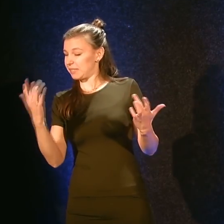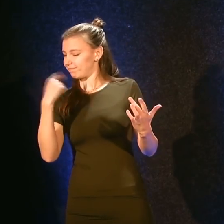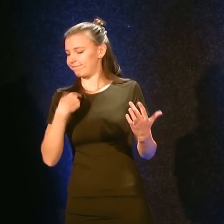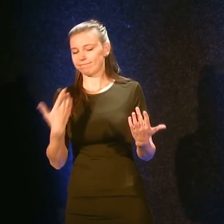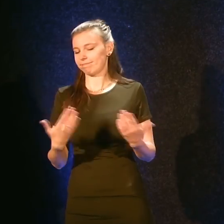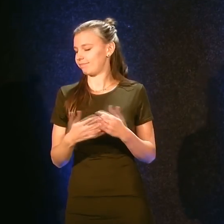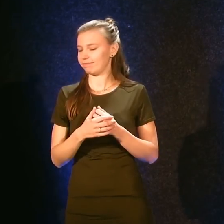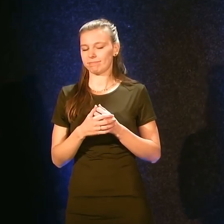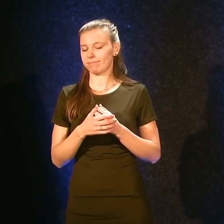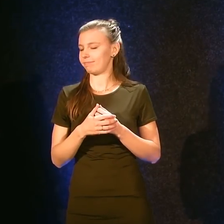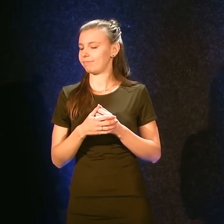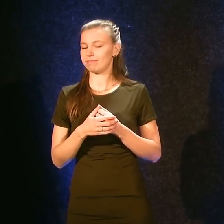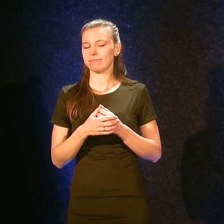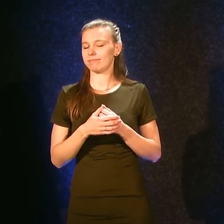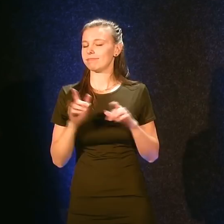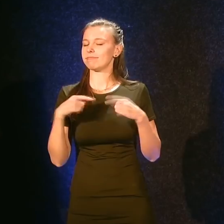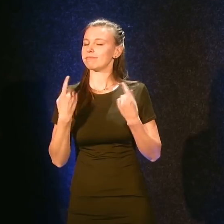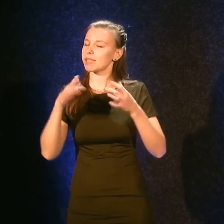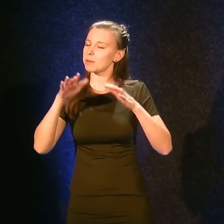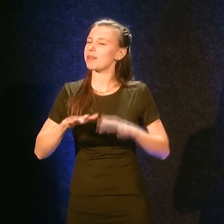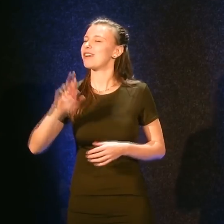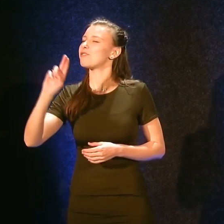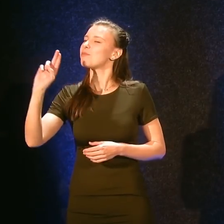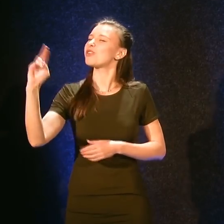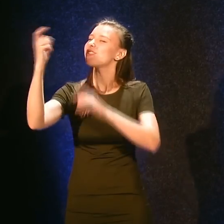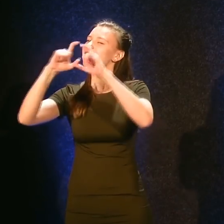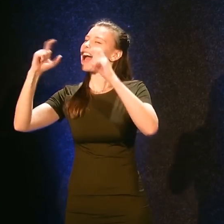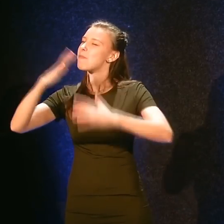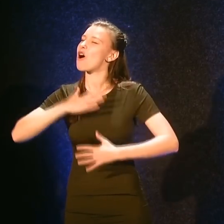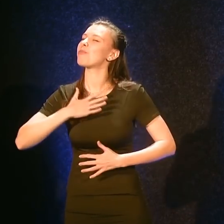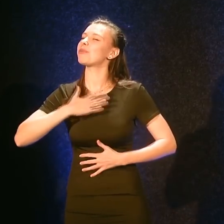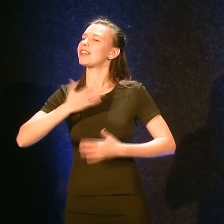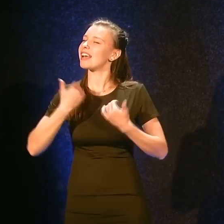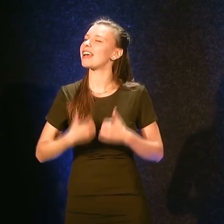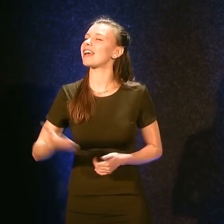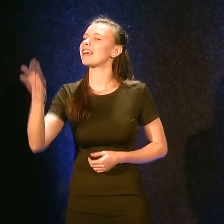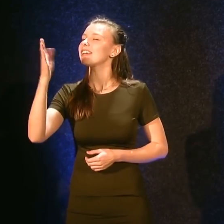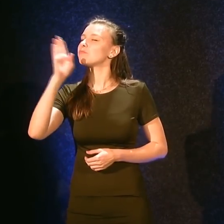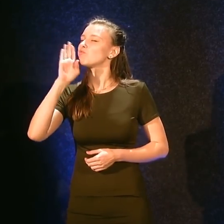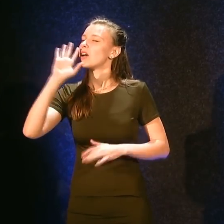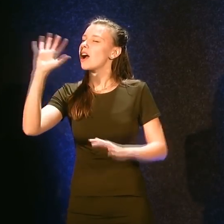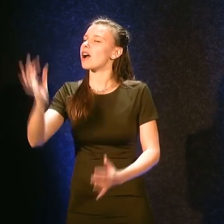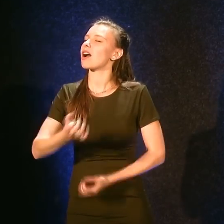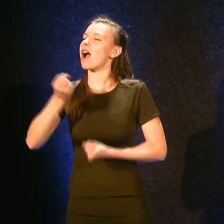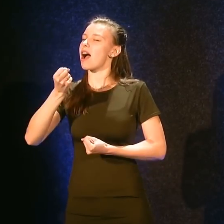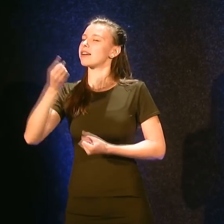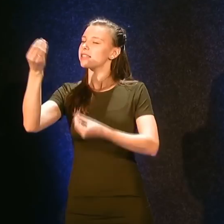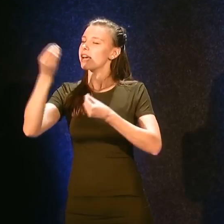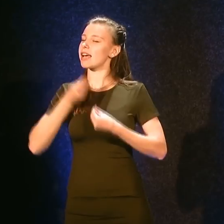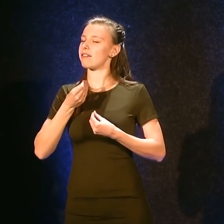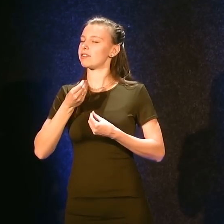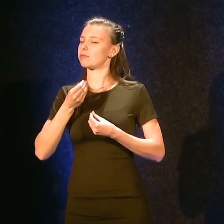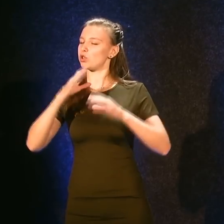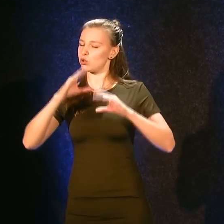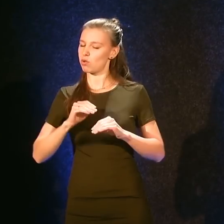niet. We blijven hopen op uw naam, Heer. Geef ons de kracht alstublieft om te blijven doen wat we nog wel